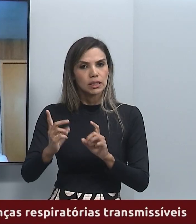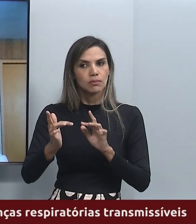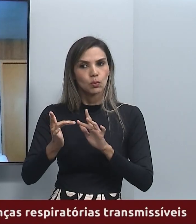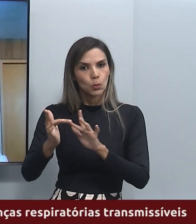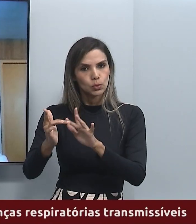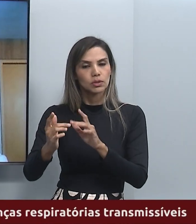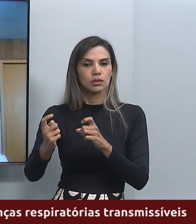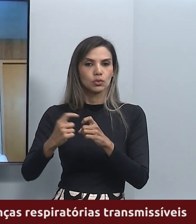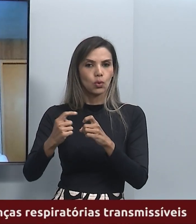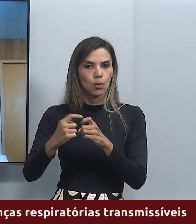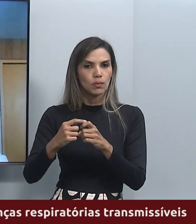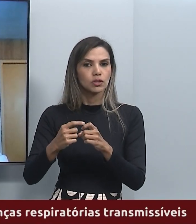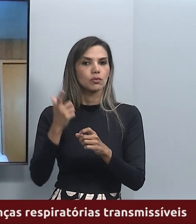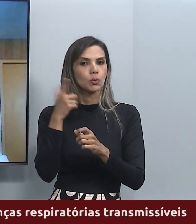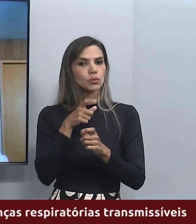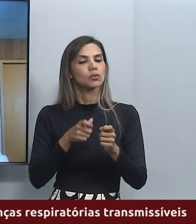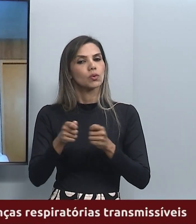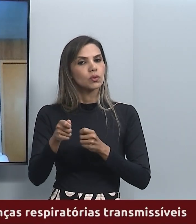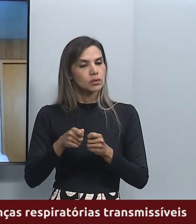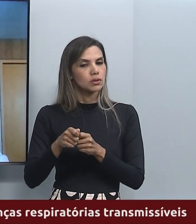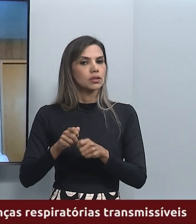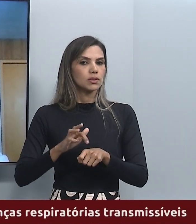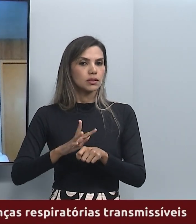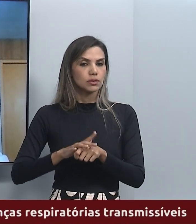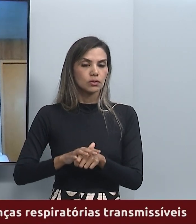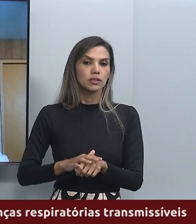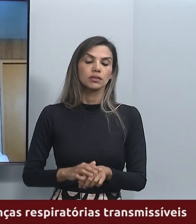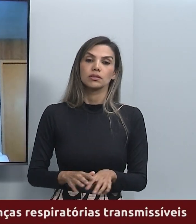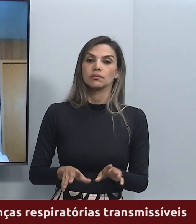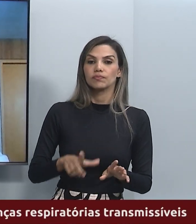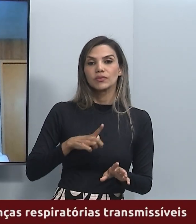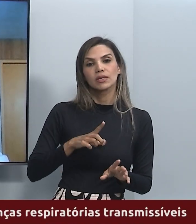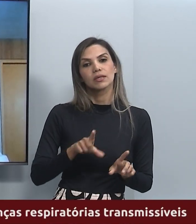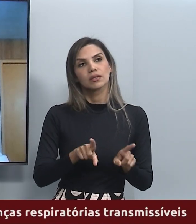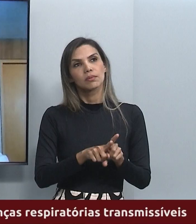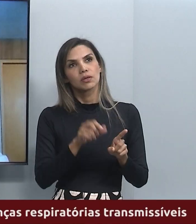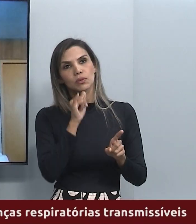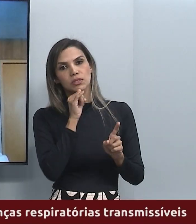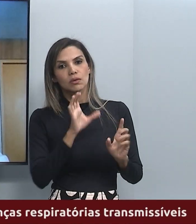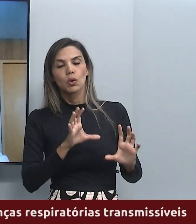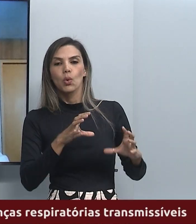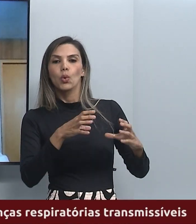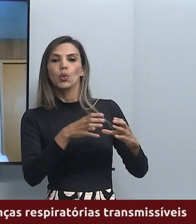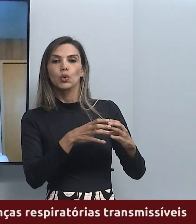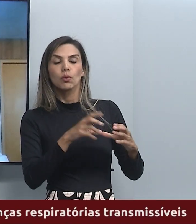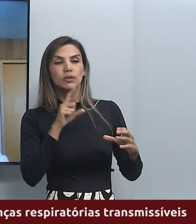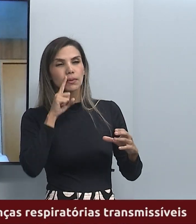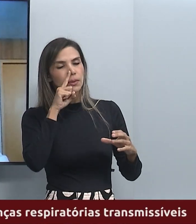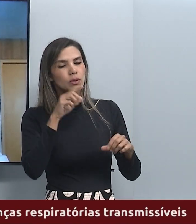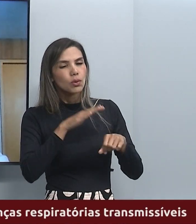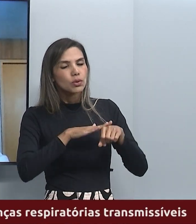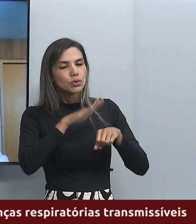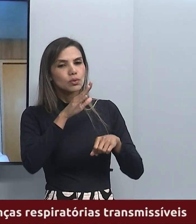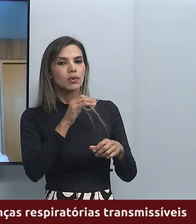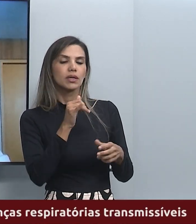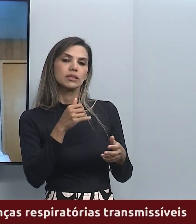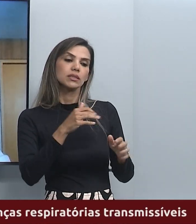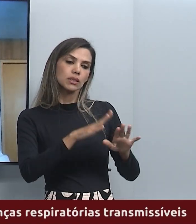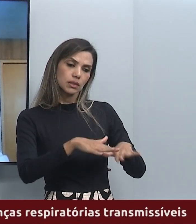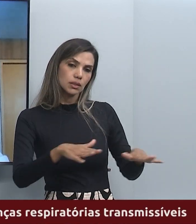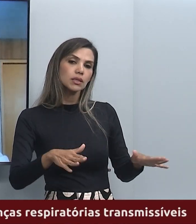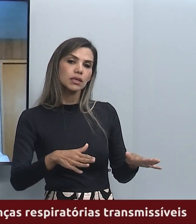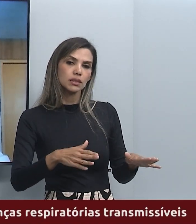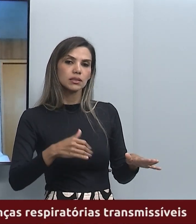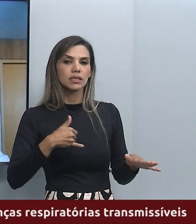sua doença sob controle. Grupos etários de maiores riscos para as viroses respiratórias são as